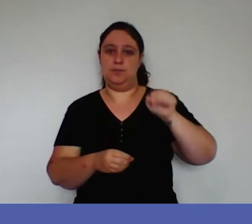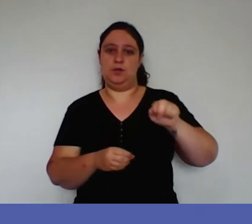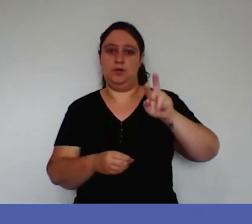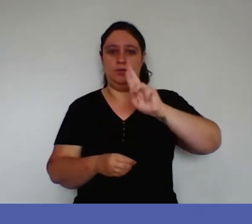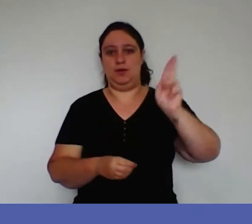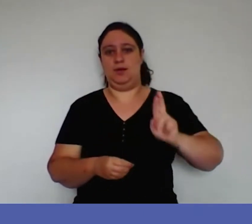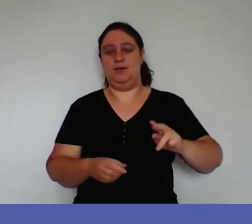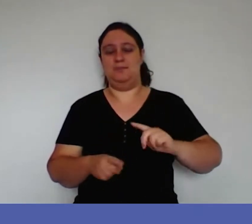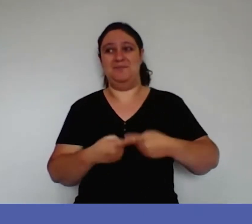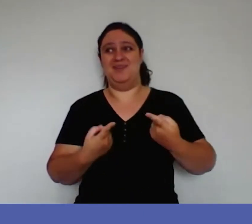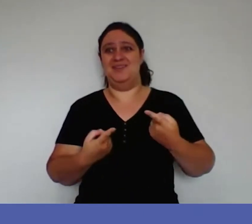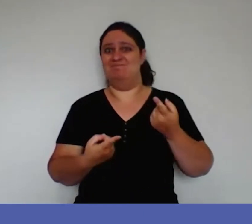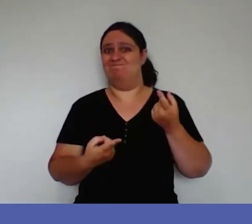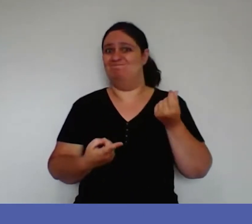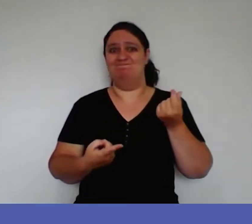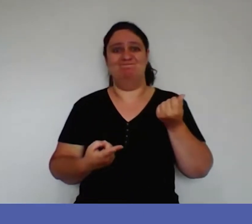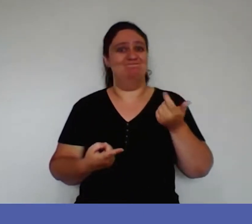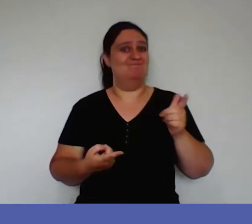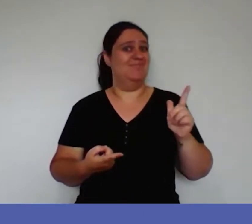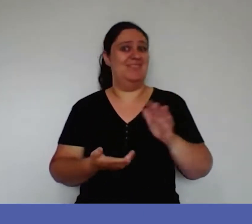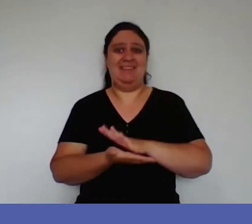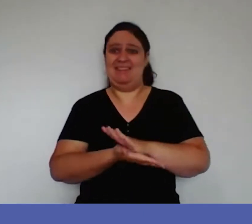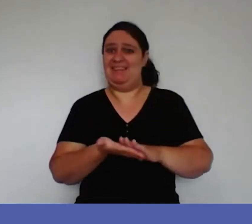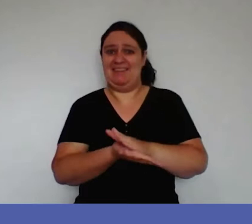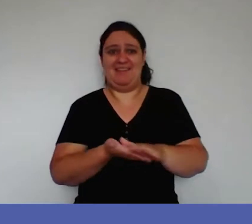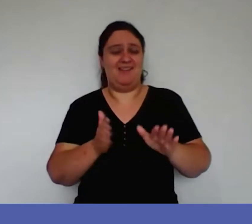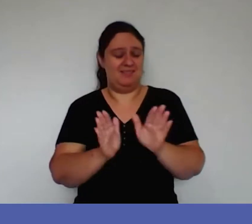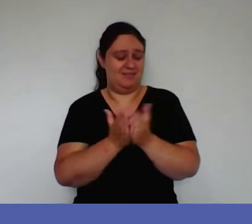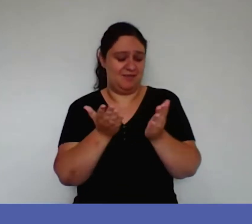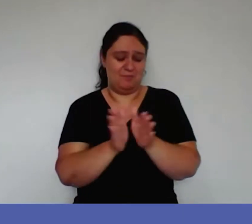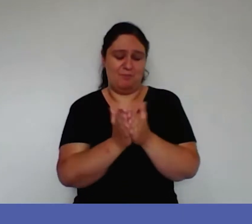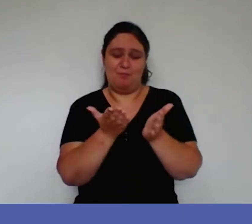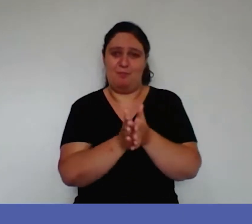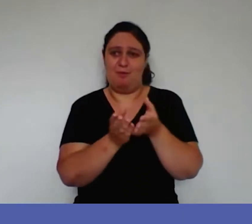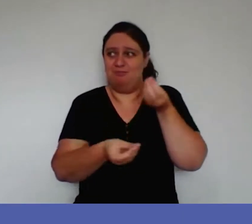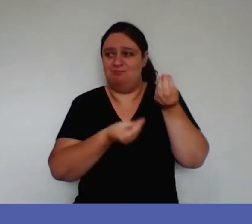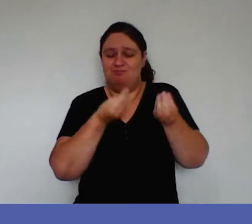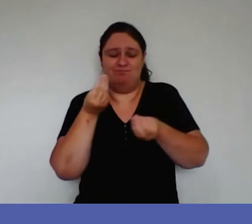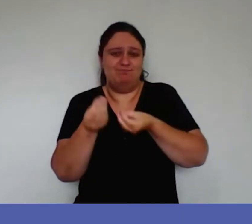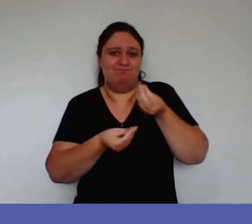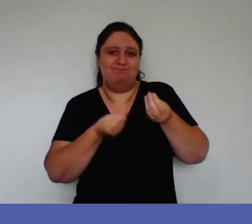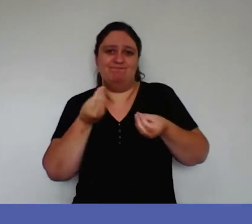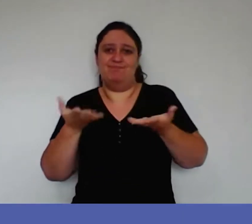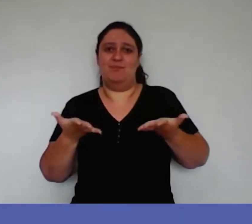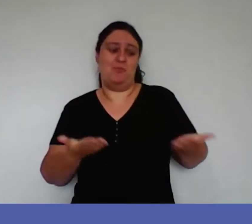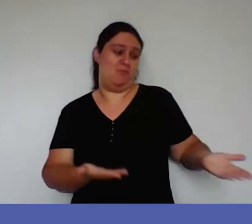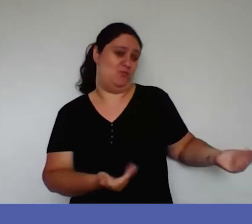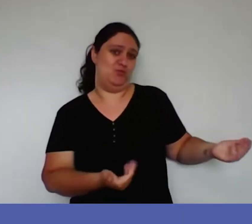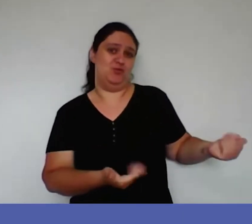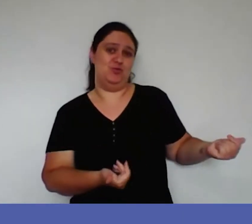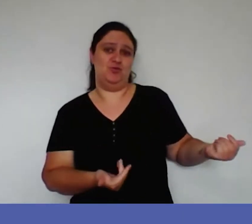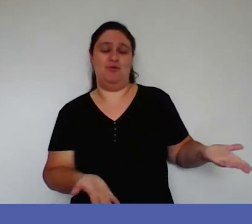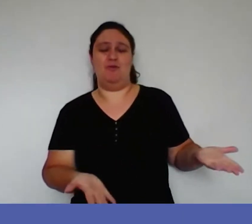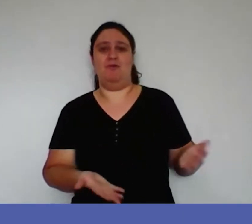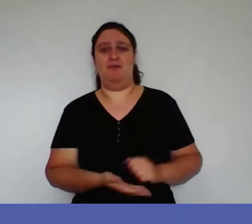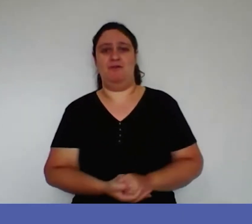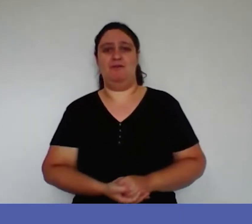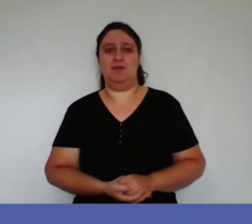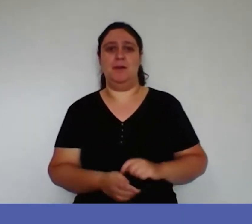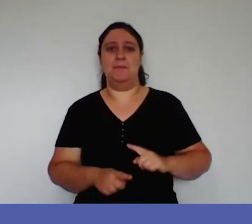nada, eram pobres, né? Eram todos os jovens sem dinheiro, mas eles